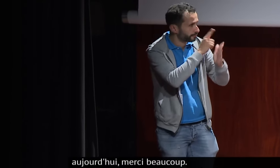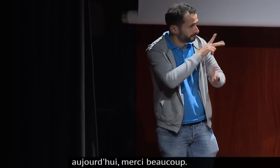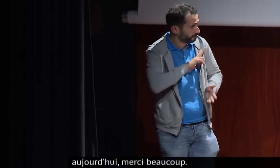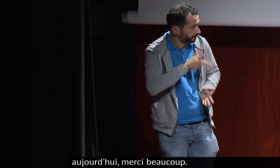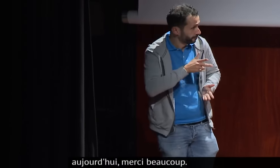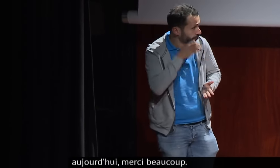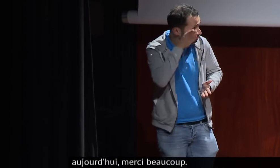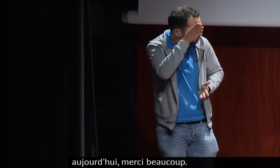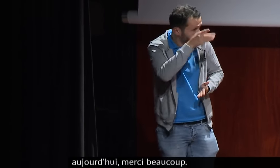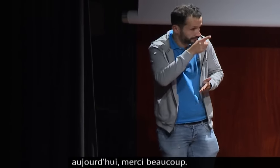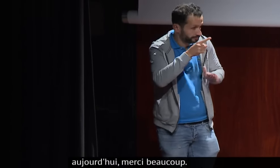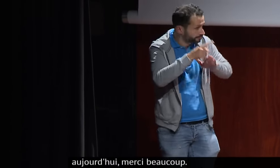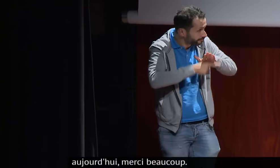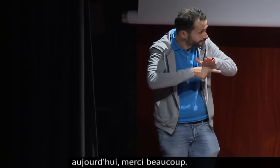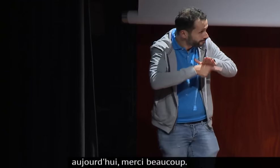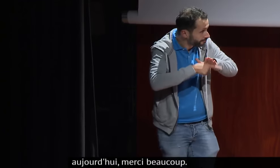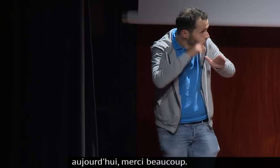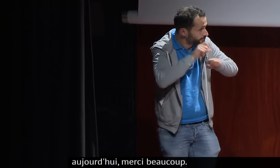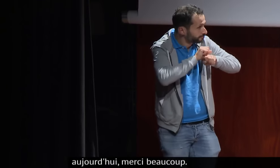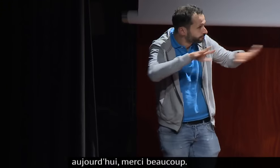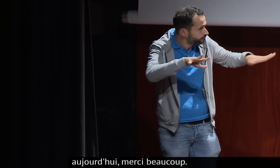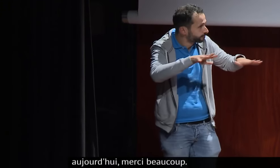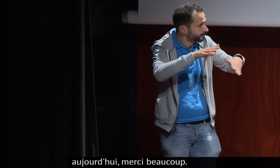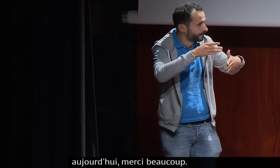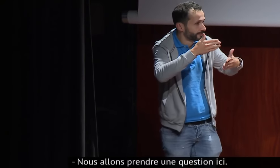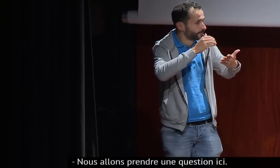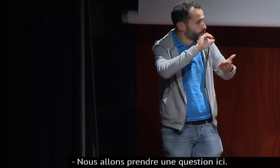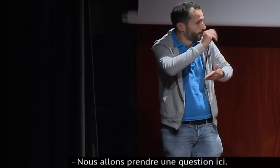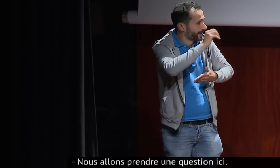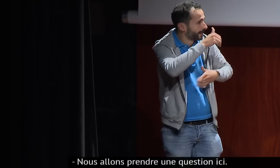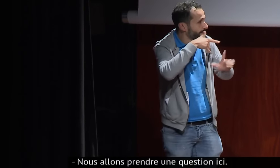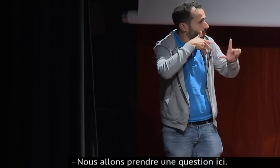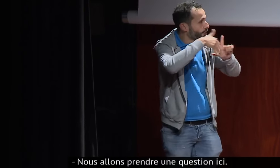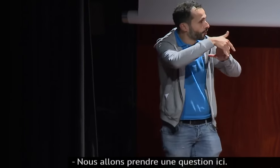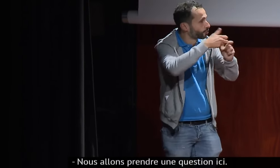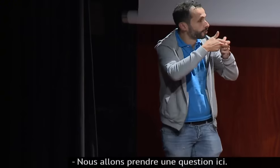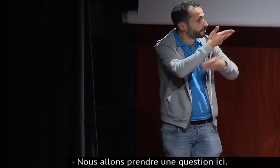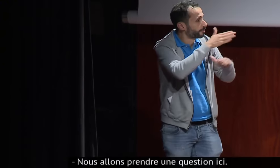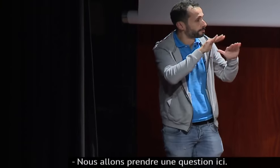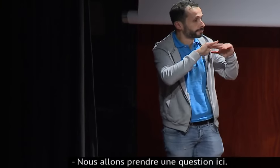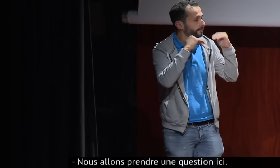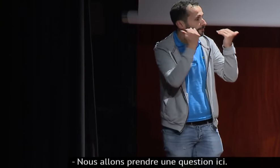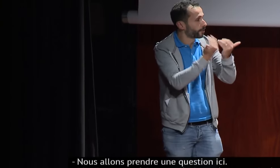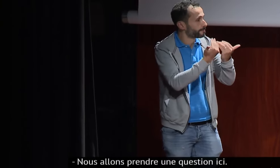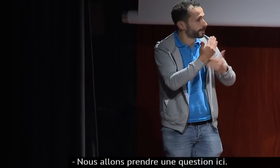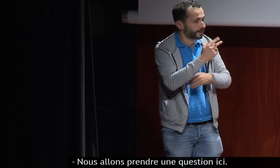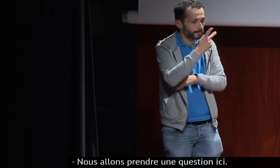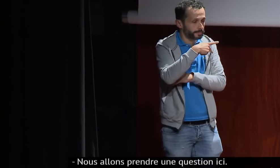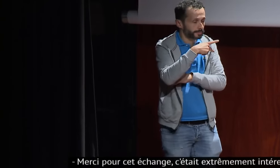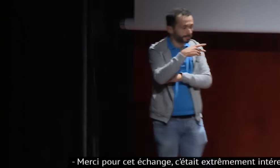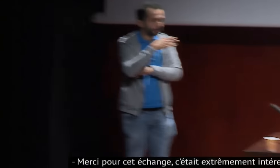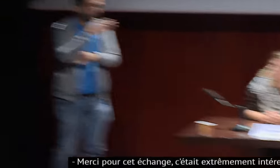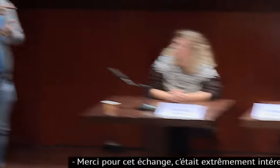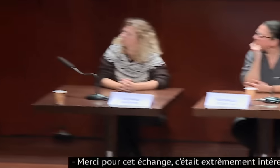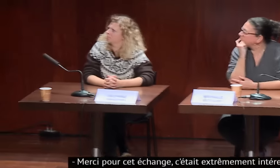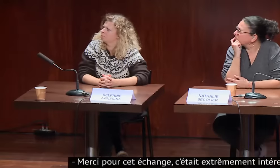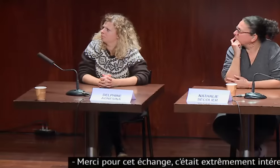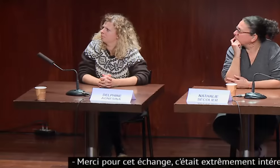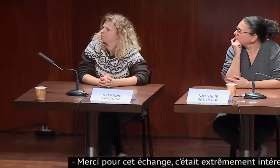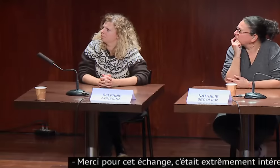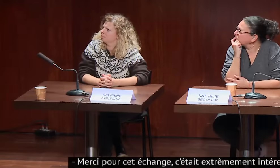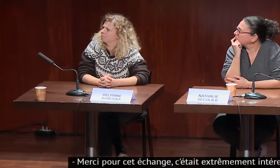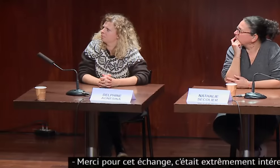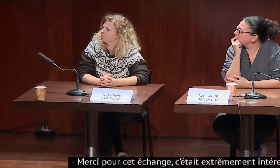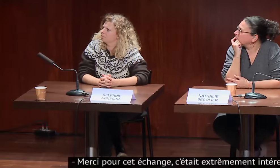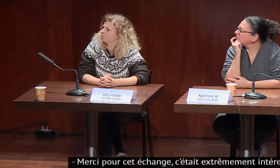concernant les archives. Est-ce que vous avez un peu anticipé la numérisation de toutes ces archives, peut-être de les